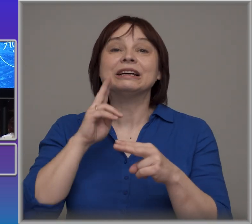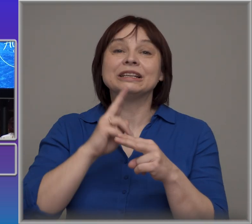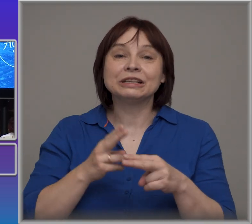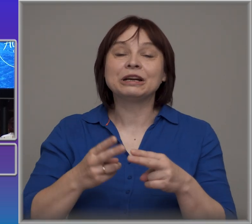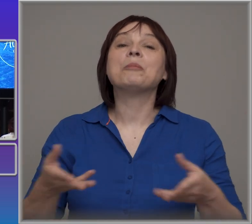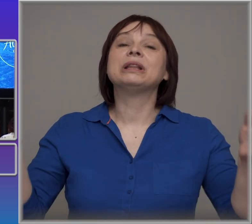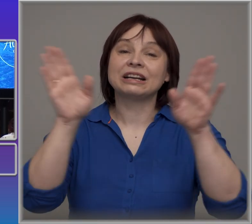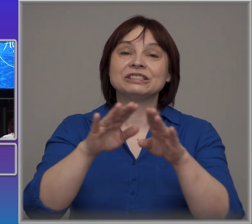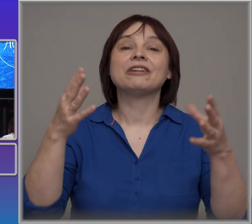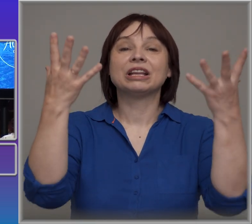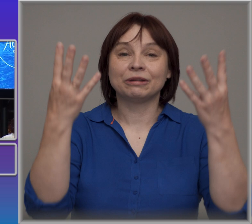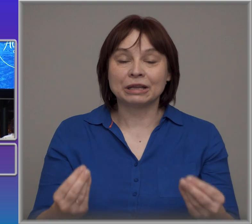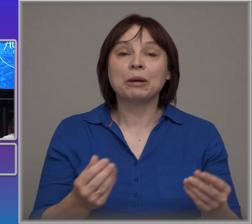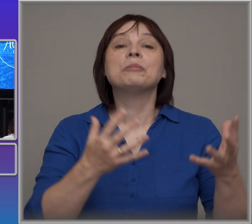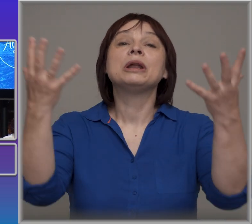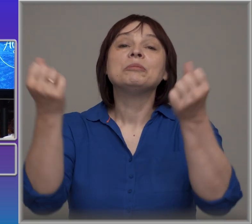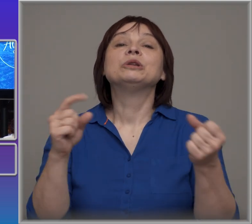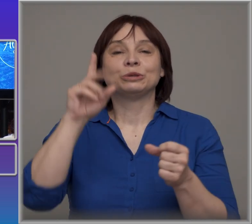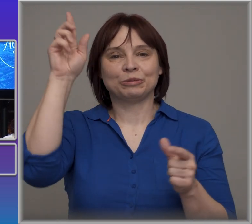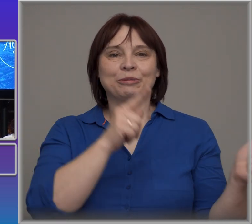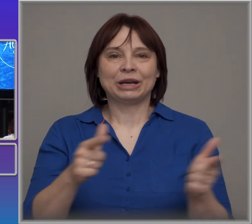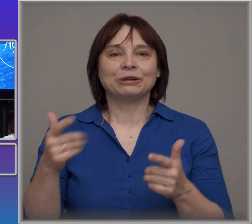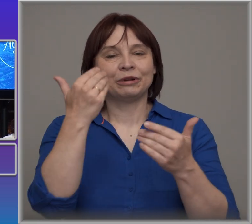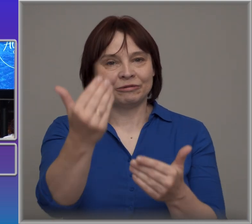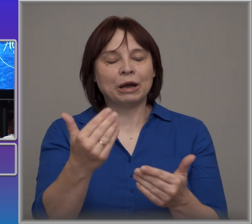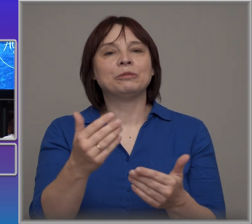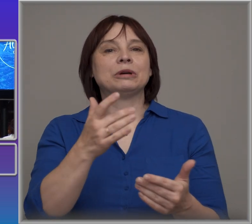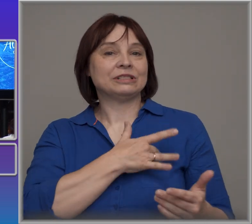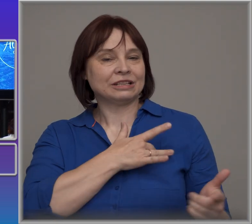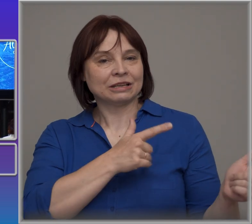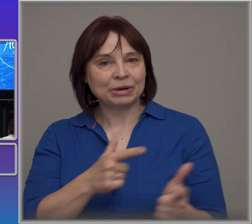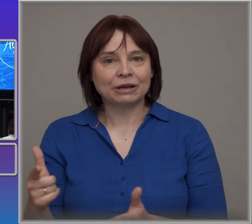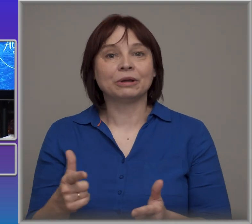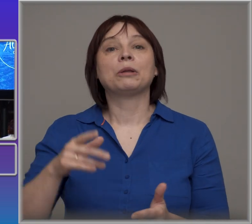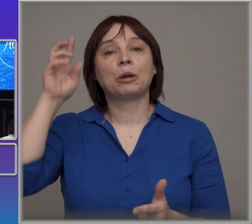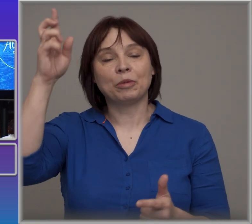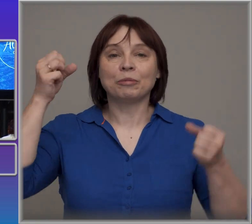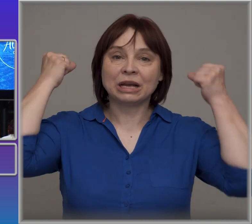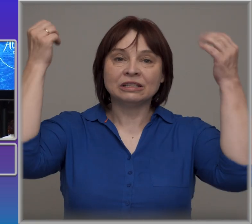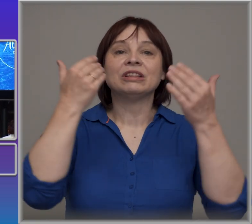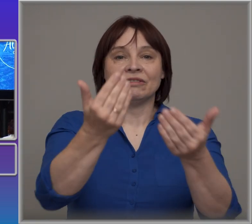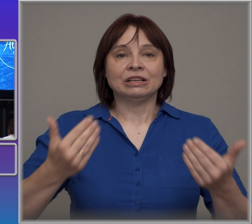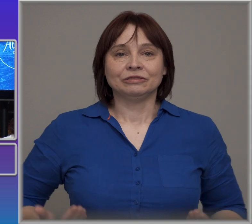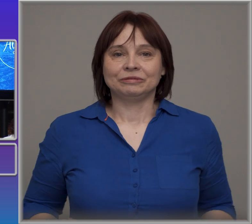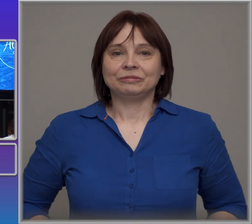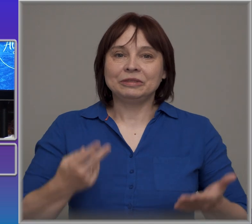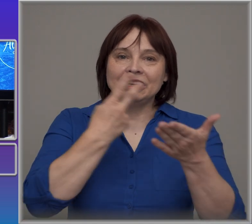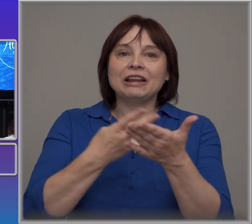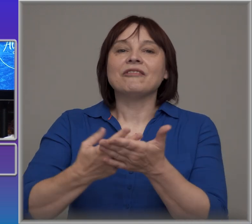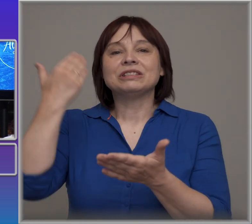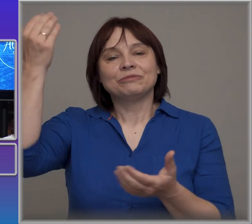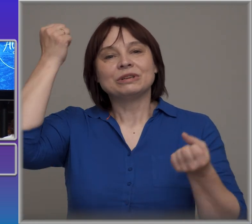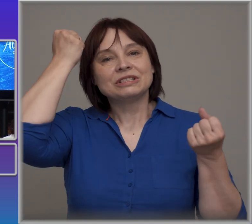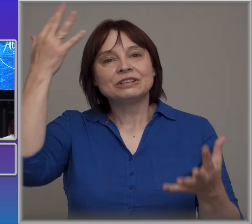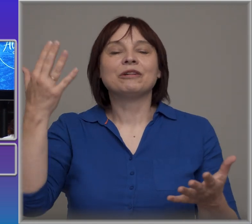Господа. Примите все, что приготовил вам Господь. Приготовьте ваши сердца. И Бог прославится в ваших жизнях и явит свою славу, явит